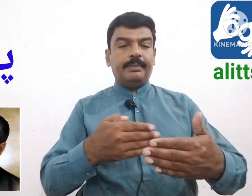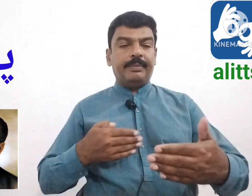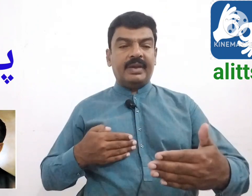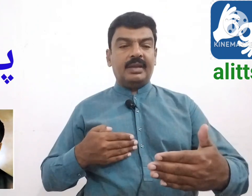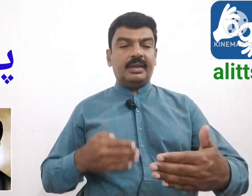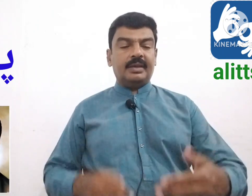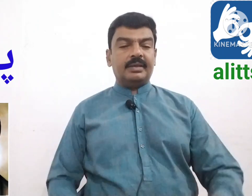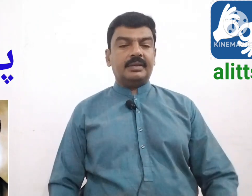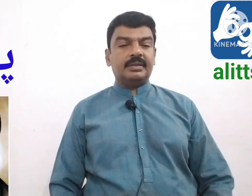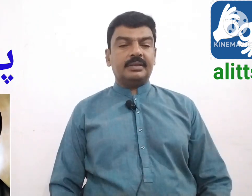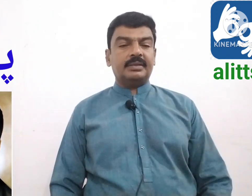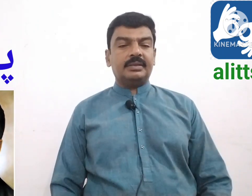पहले,